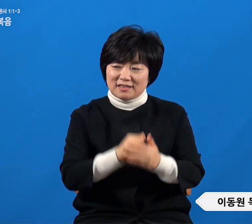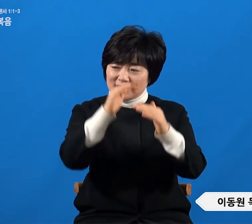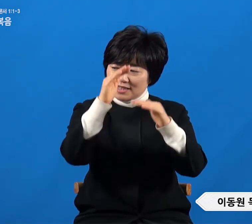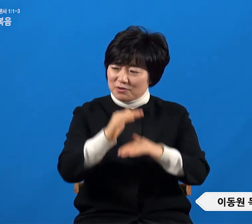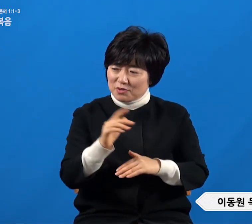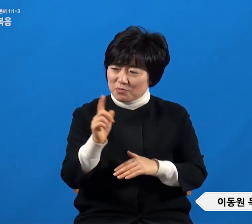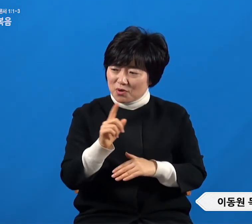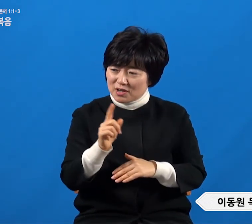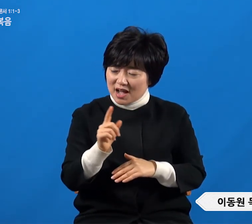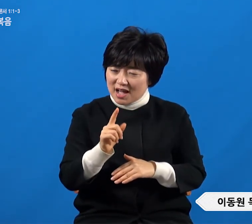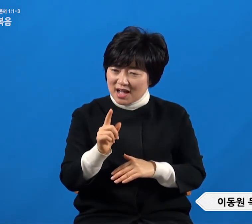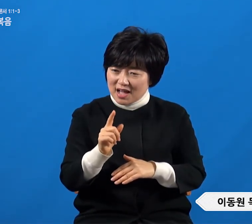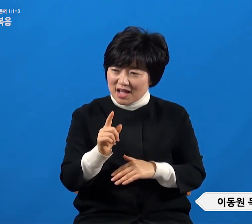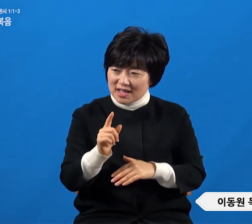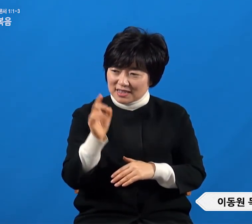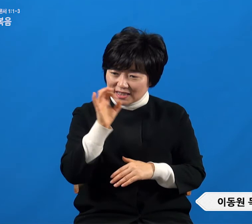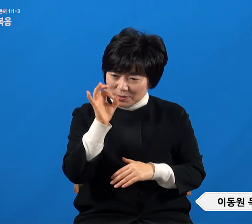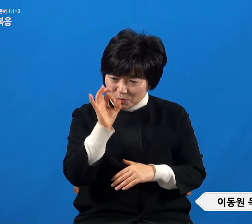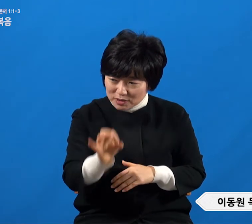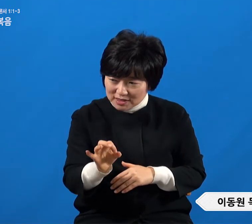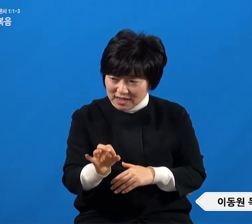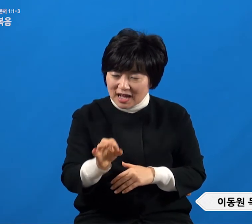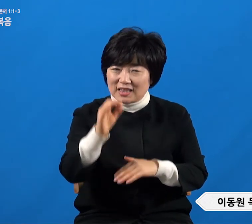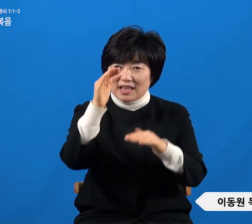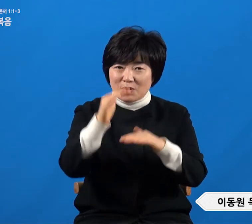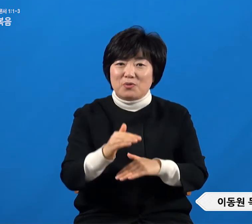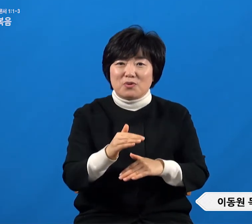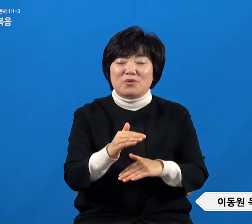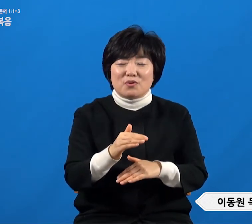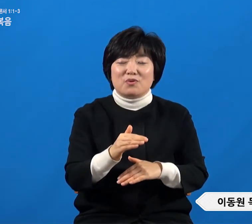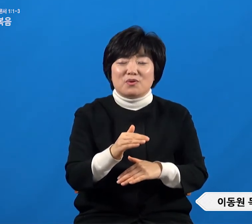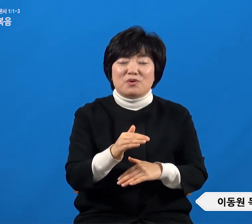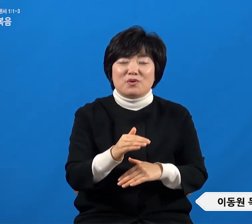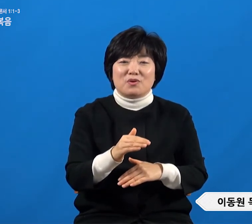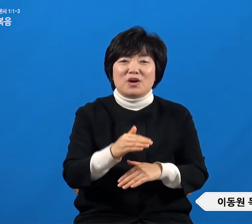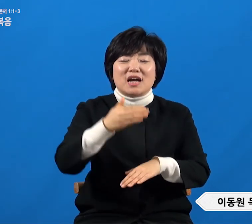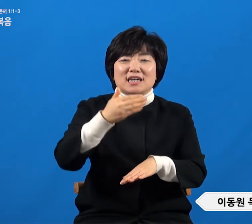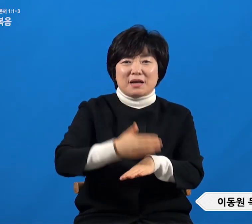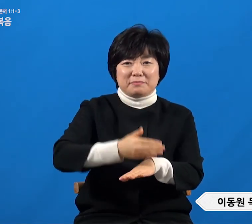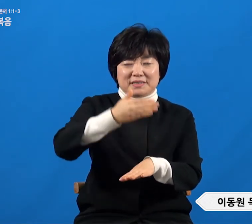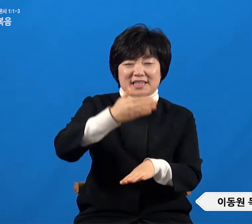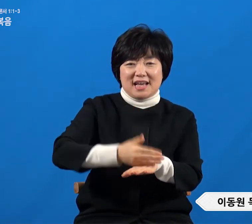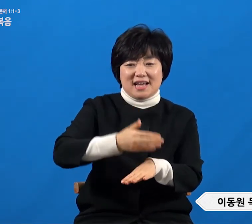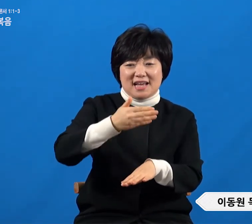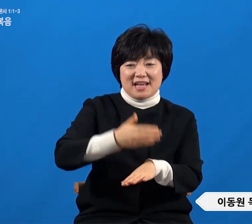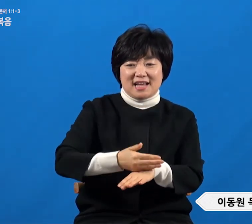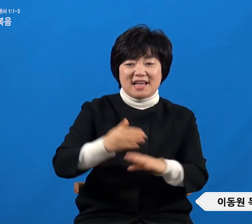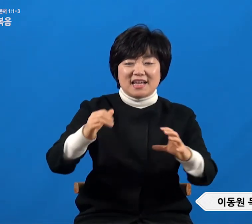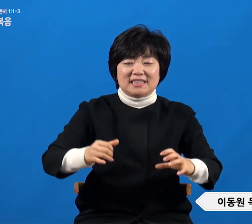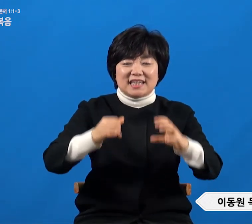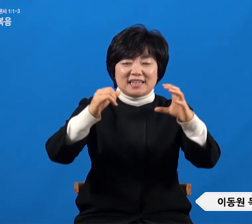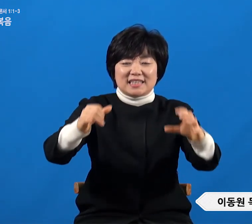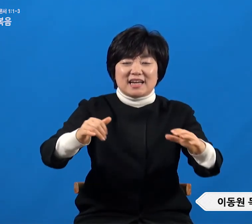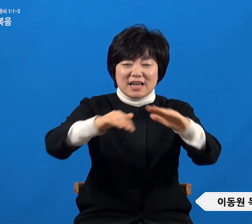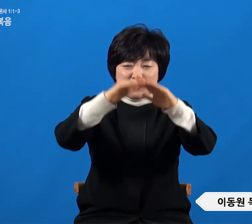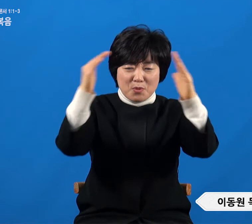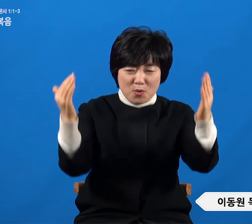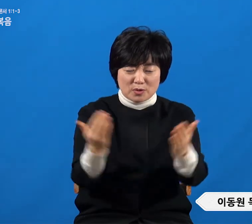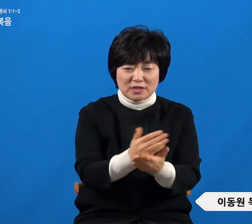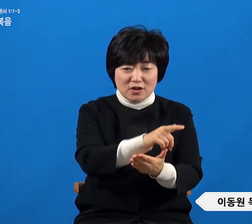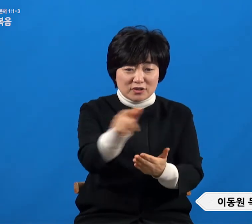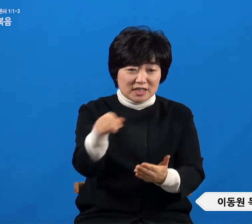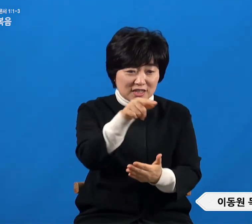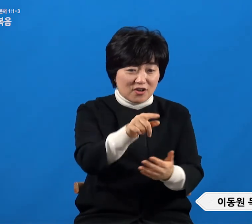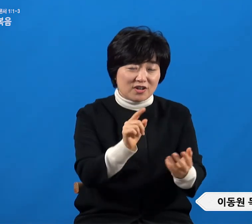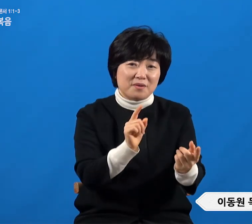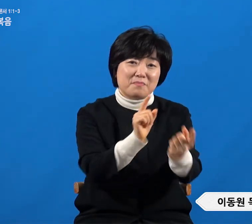뭘까 찾아보니까 내용도 아주 좋더라고요. 주제가의 노래가 이래요. 감사해, 세상의 모든 것들이 너를